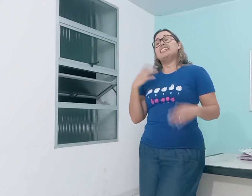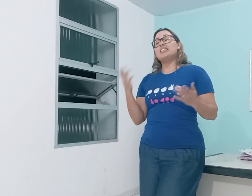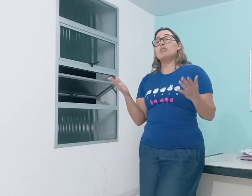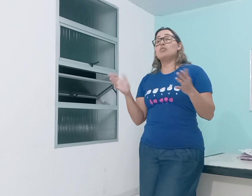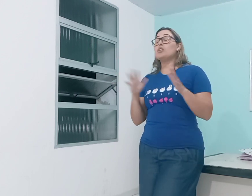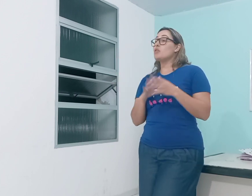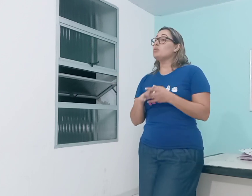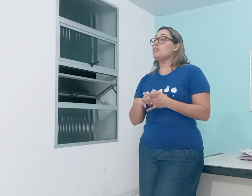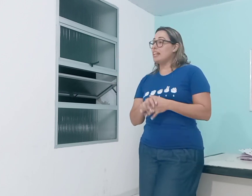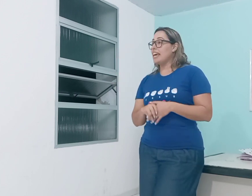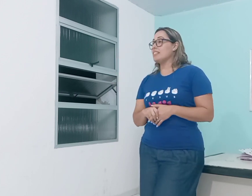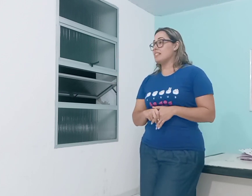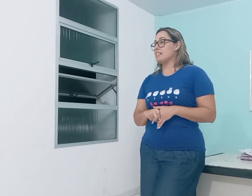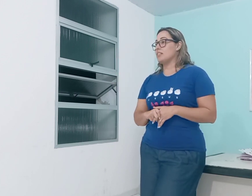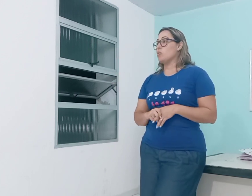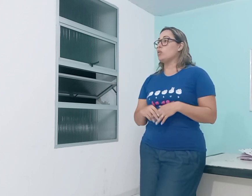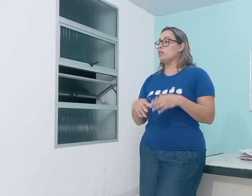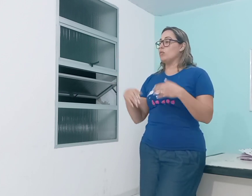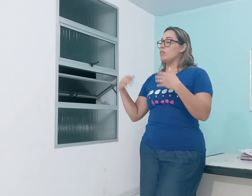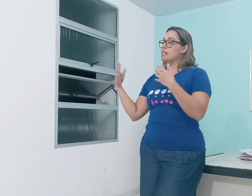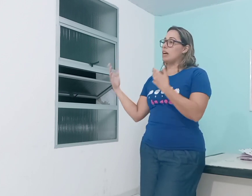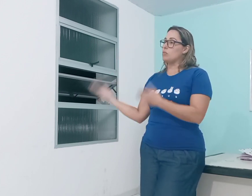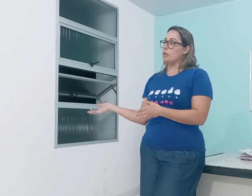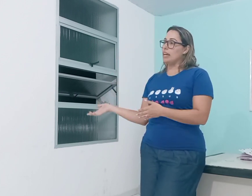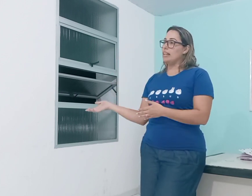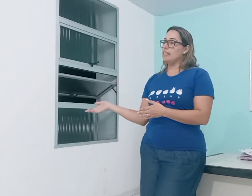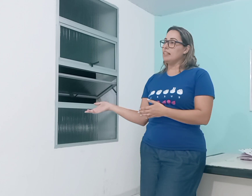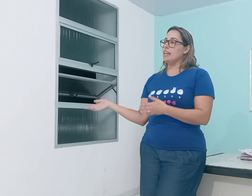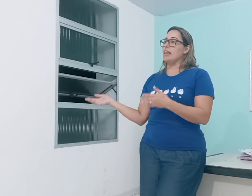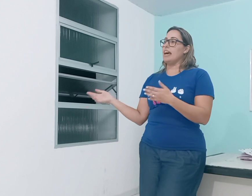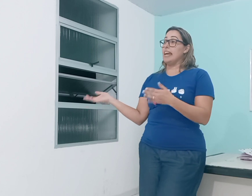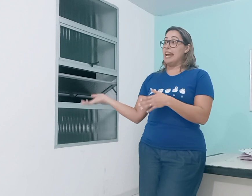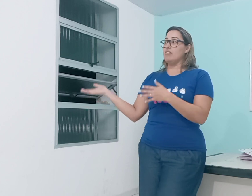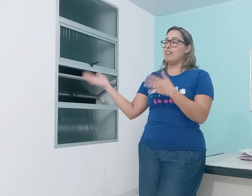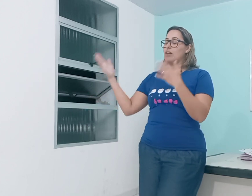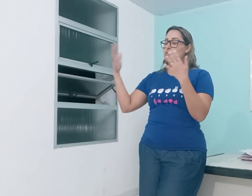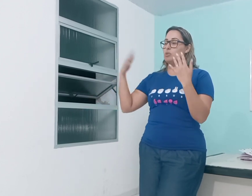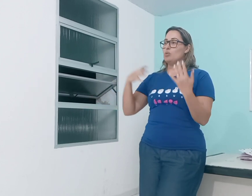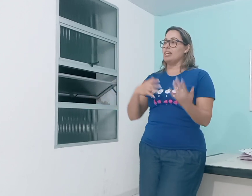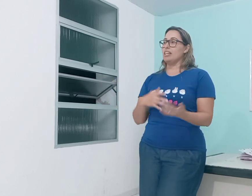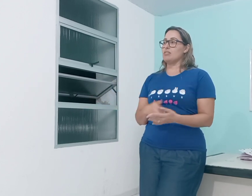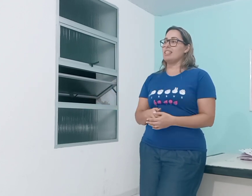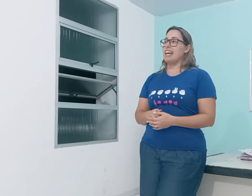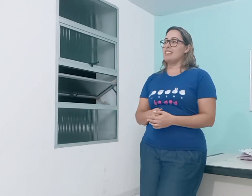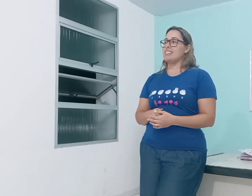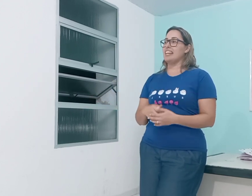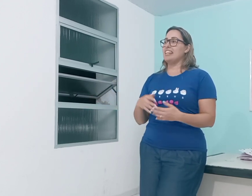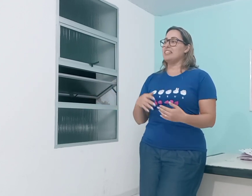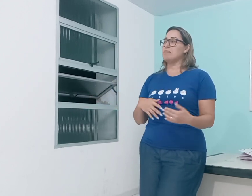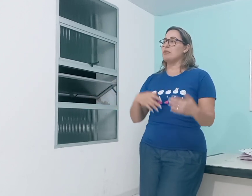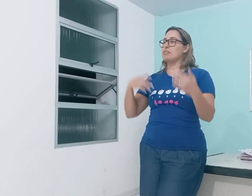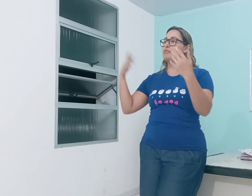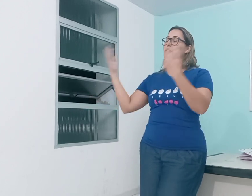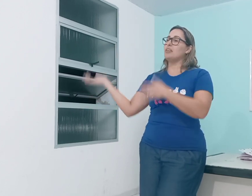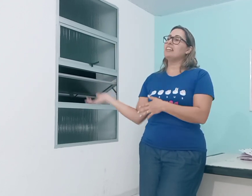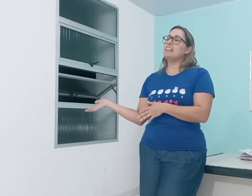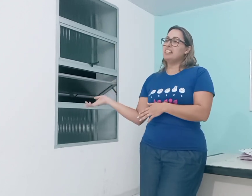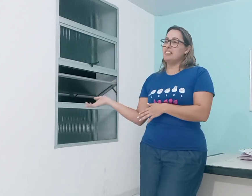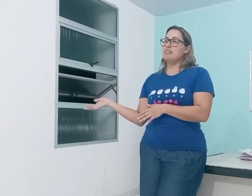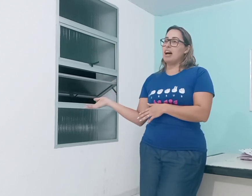Então, nós somos diferentes. Quando eu vou conversar com ele fala os 1500 detalhes dele, depois eu vou e falo do